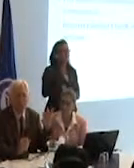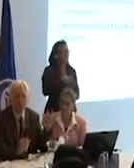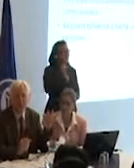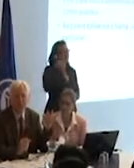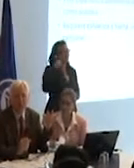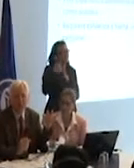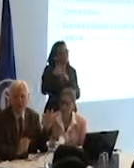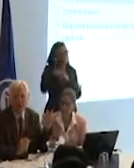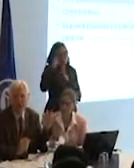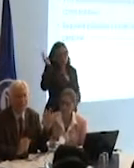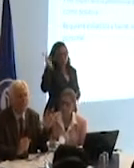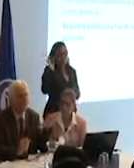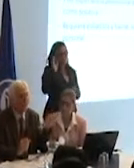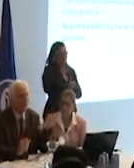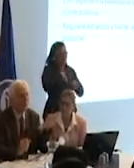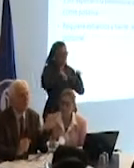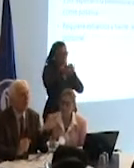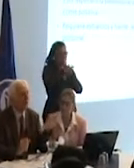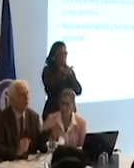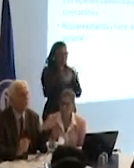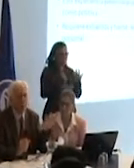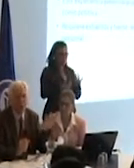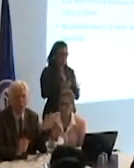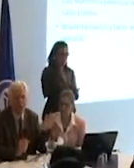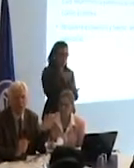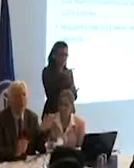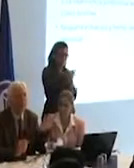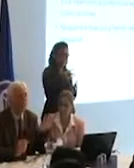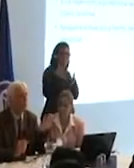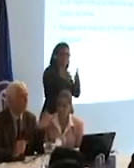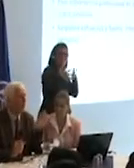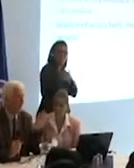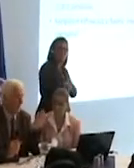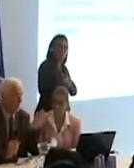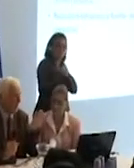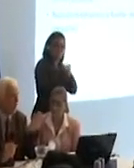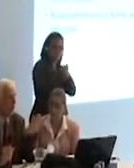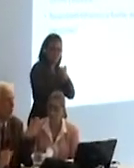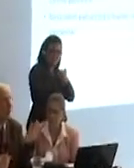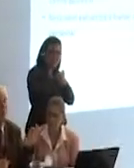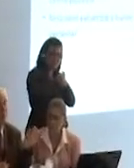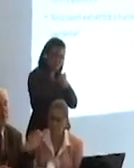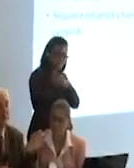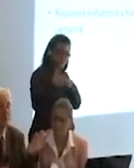ver es que hay una enseñanza especializada.